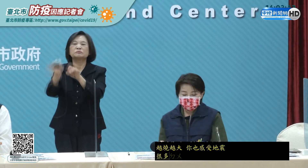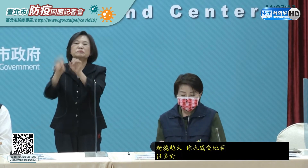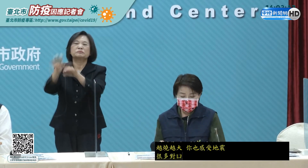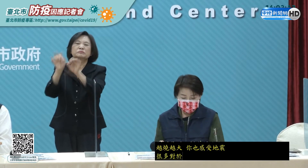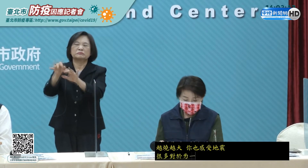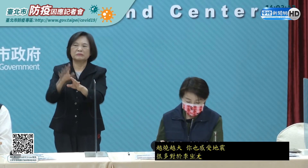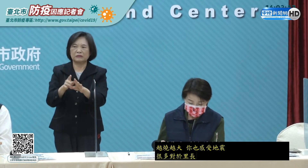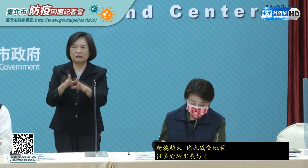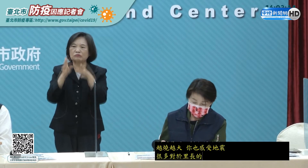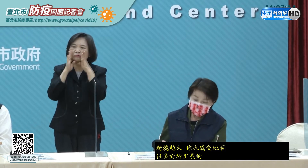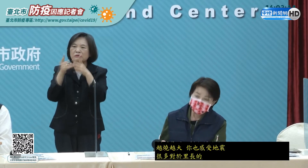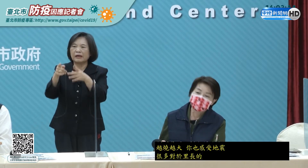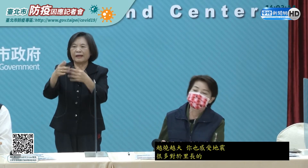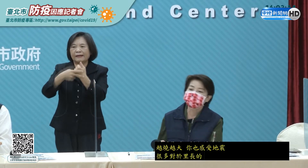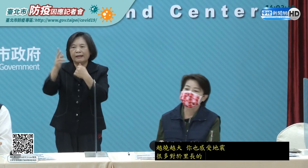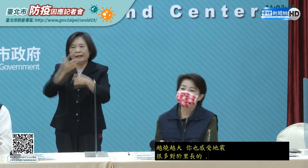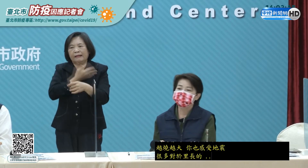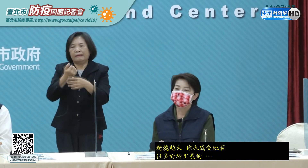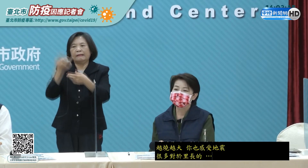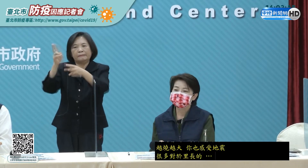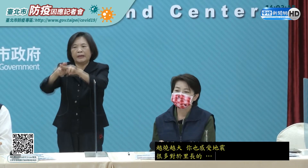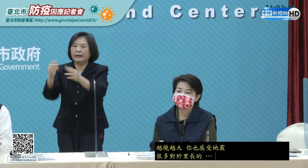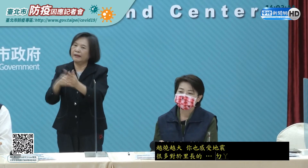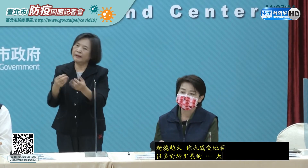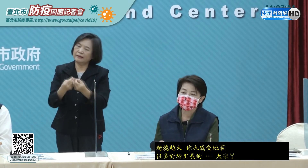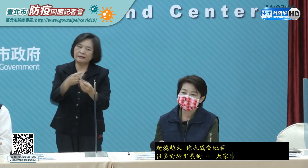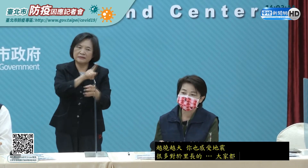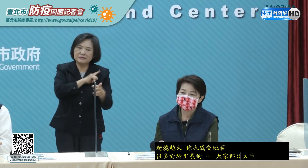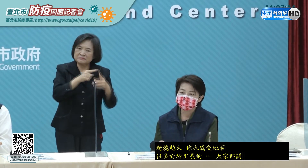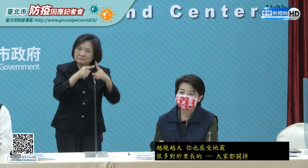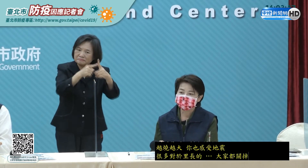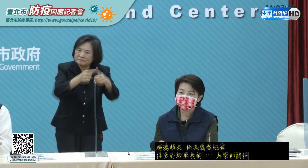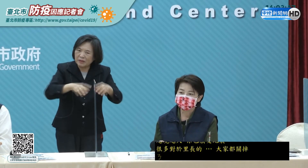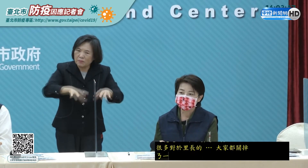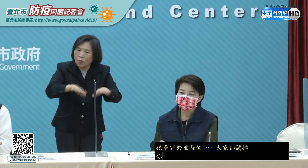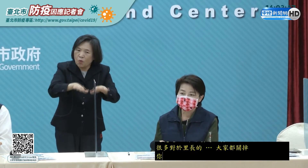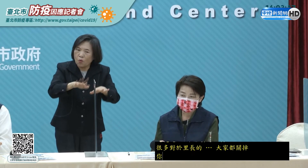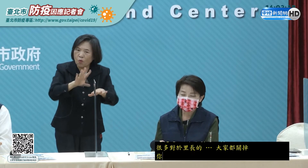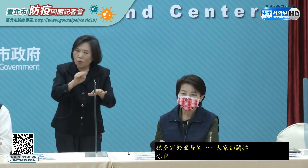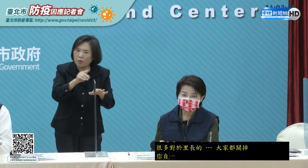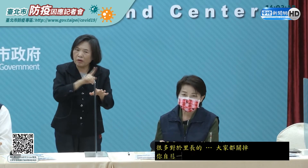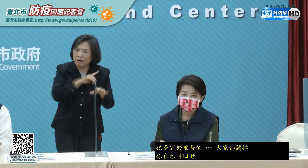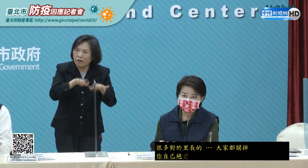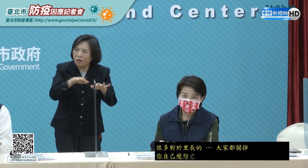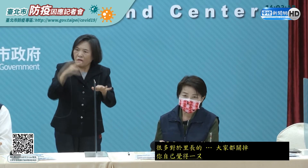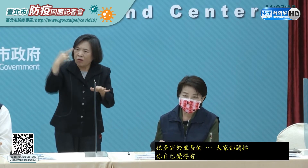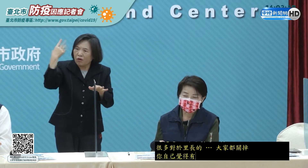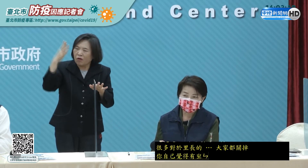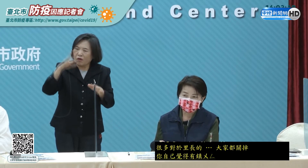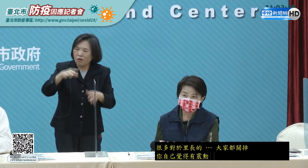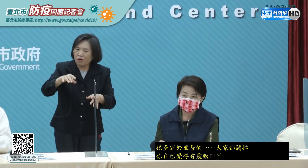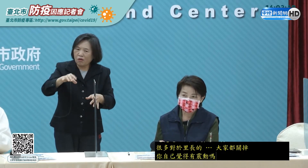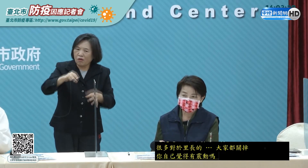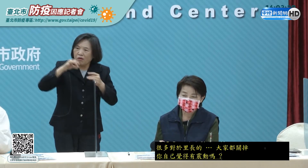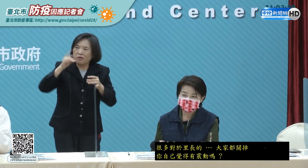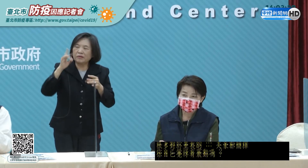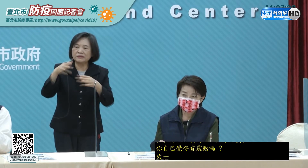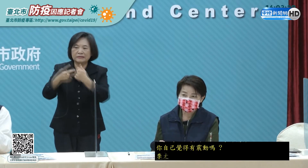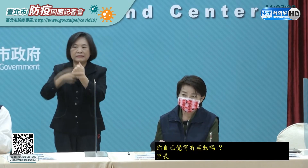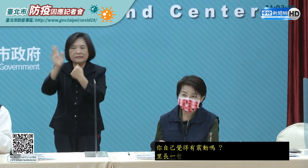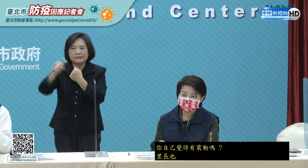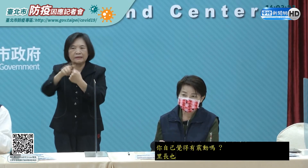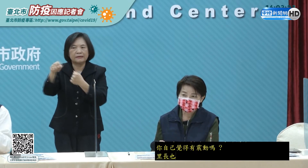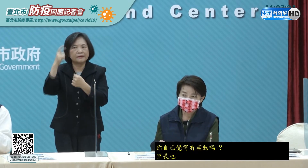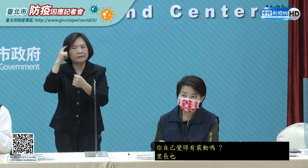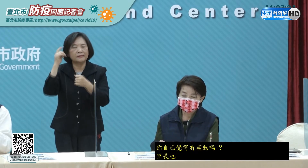他的脸书甚至关掉，那这个事情到底怎么解决？你自己去感受过是确实有震动吗？那现在其实好像连里长夫人他们比较不